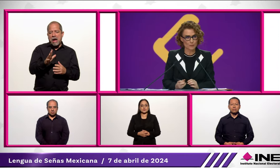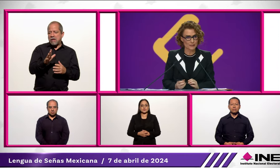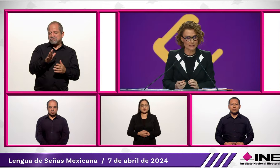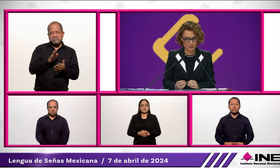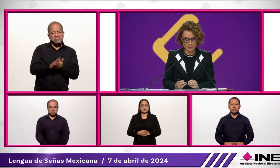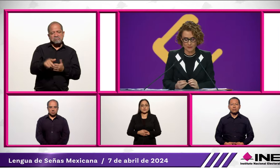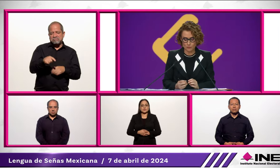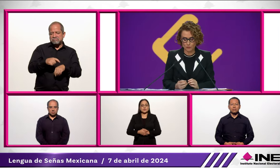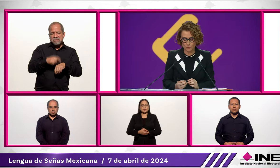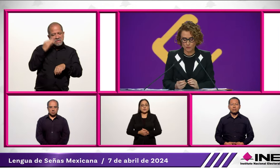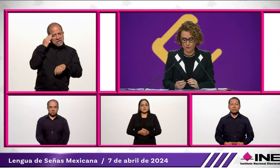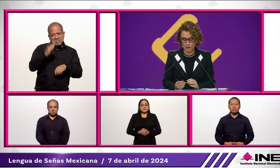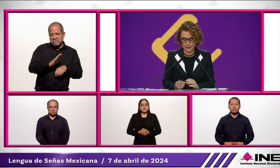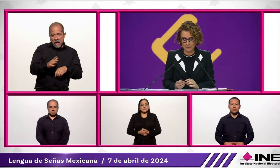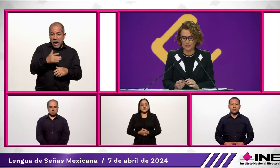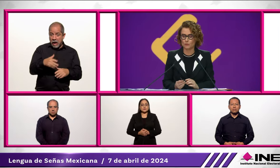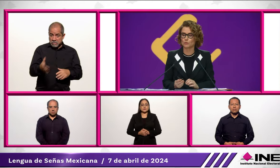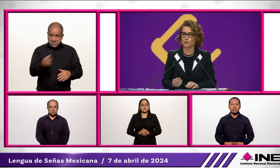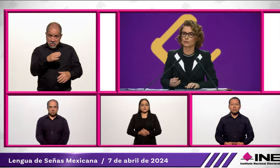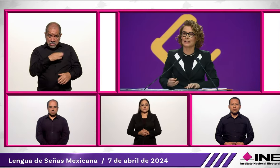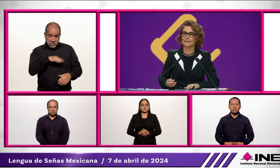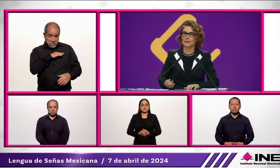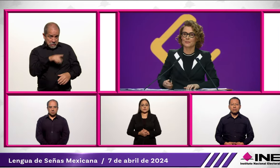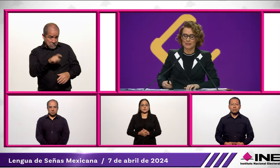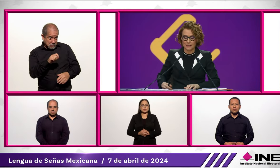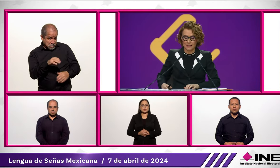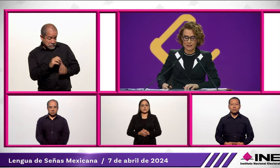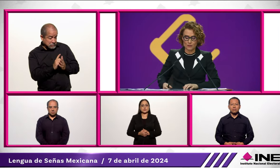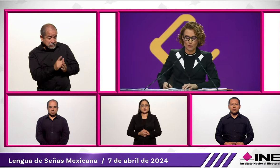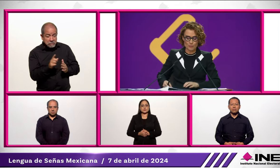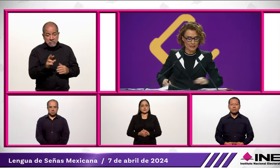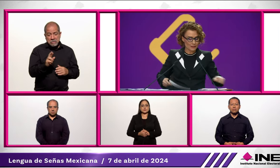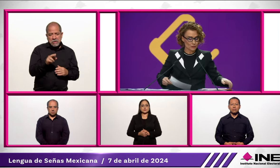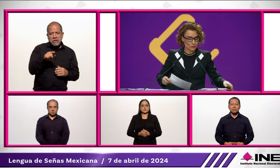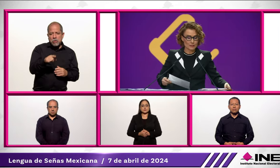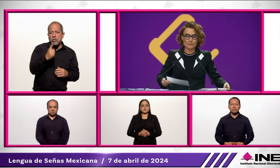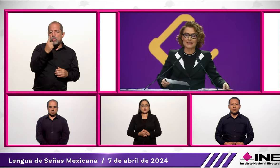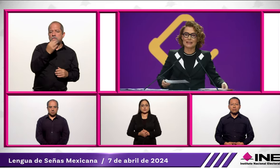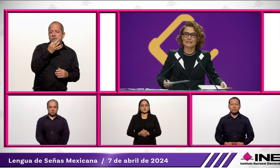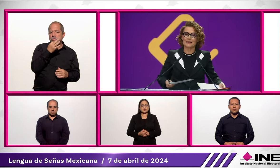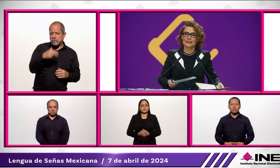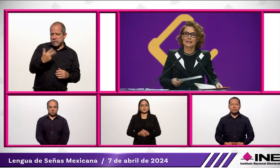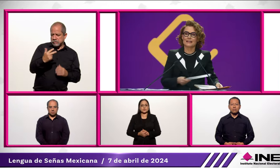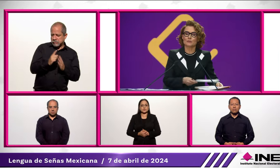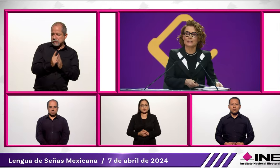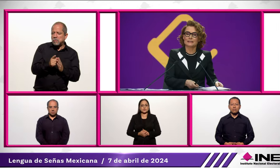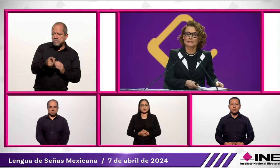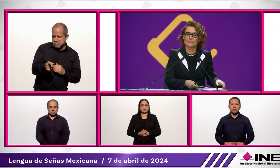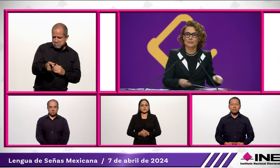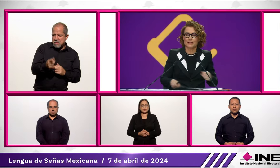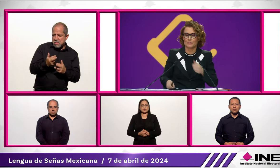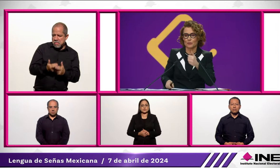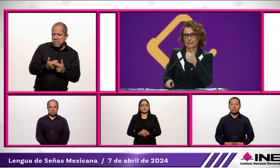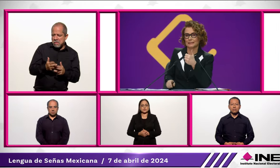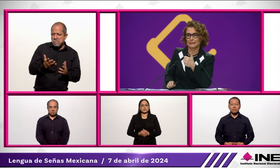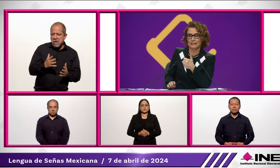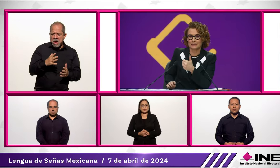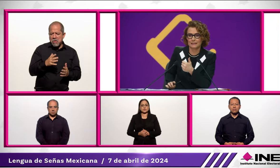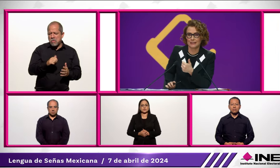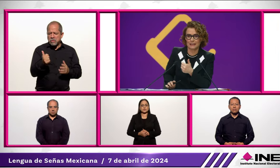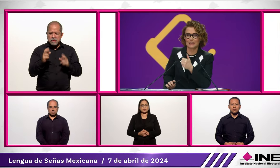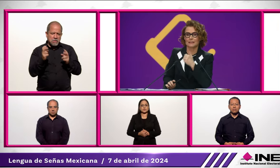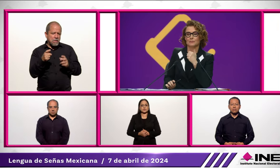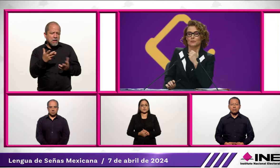Claudia Sheinbaum, 29 segundos. Xochitl Gálvez, 1:13. Sobre otro tema que las mujeres viven